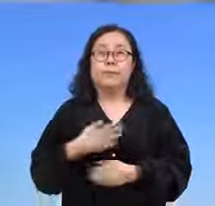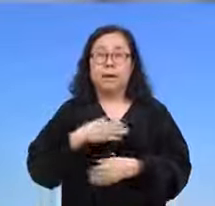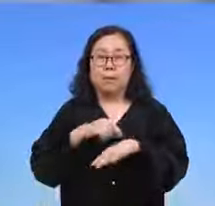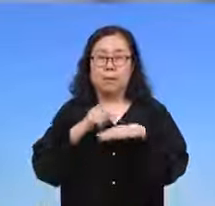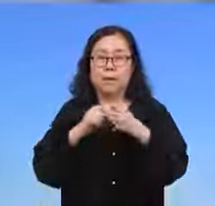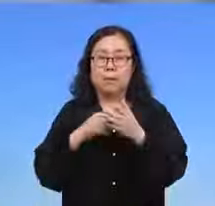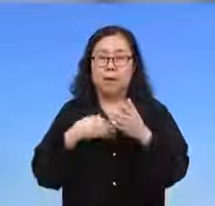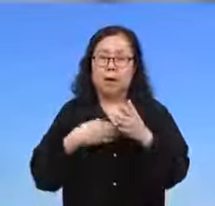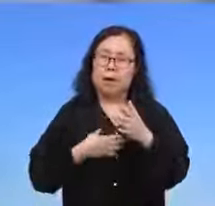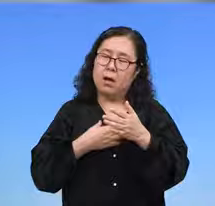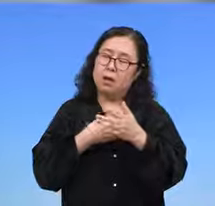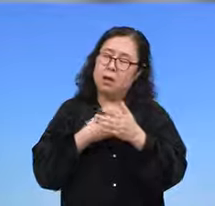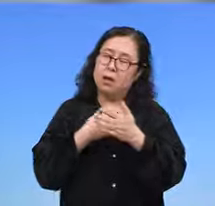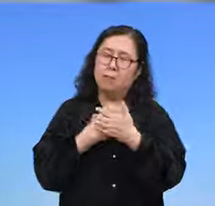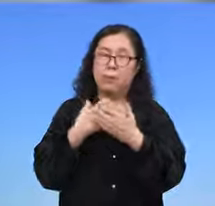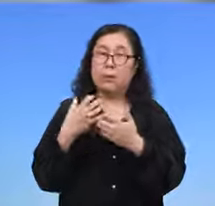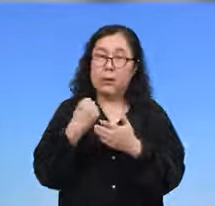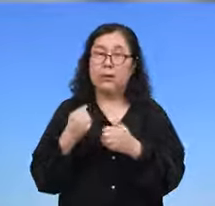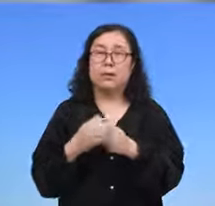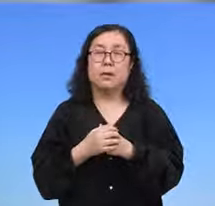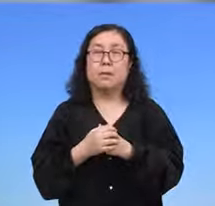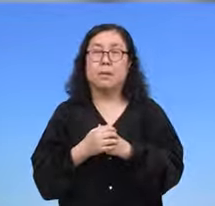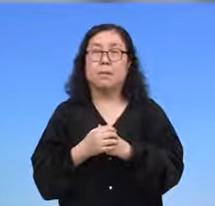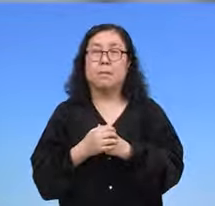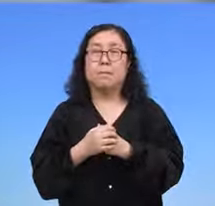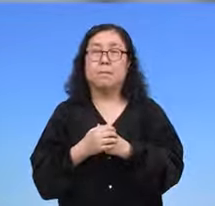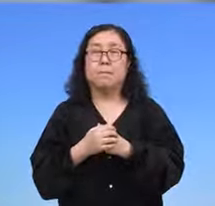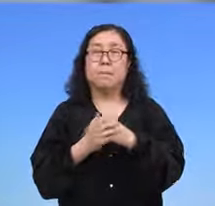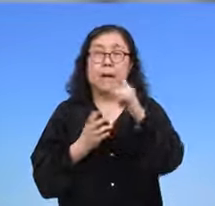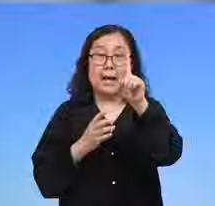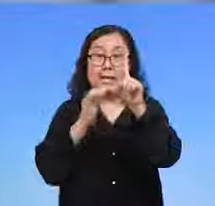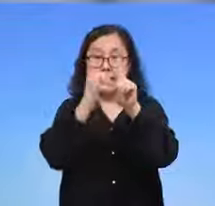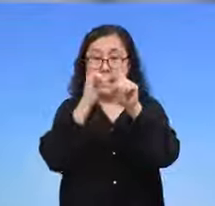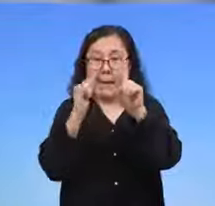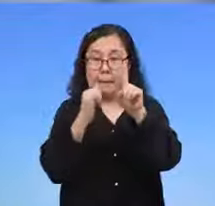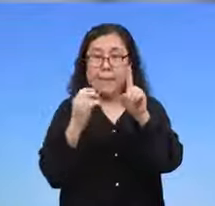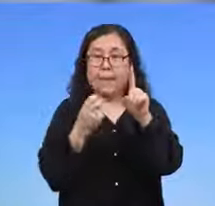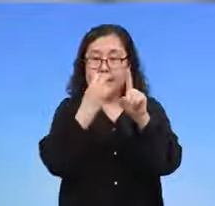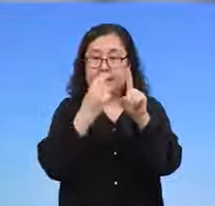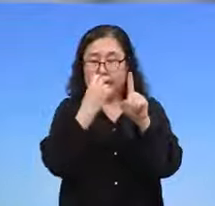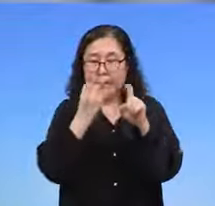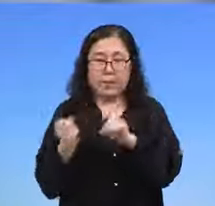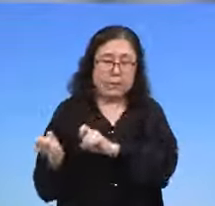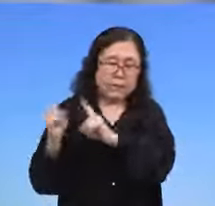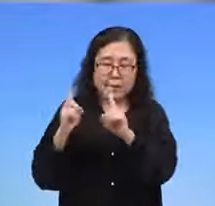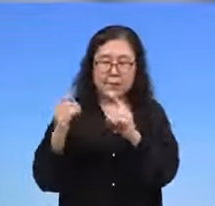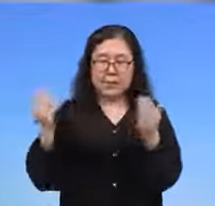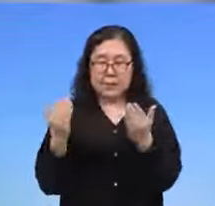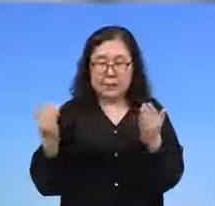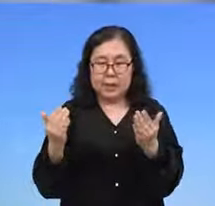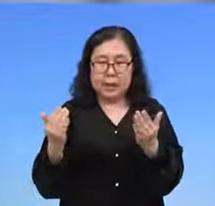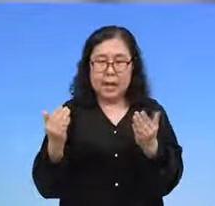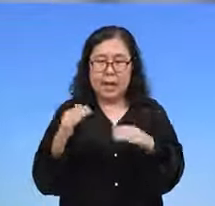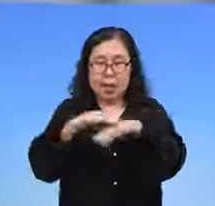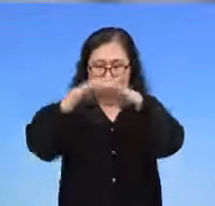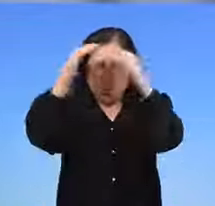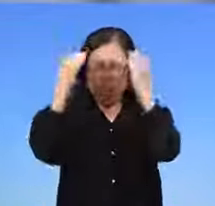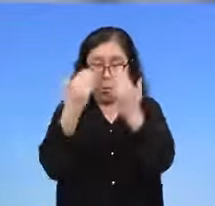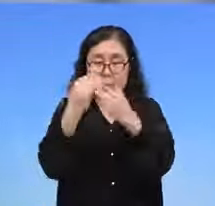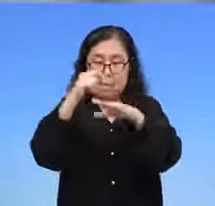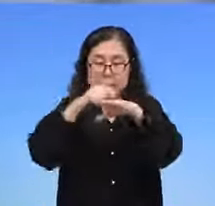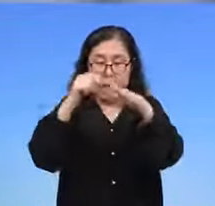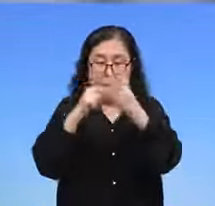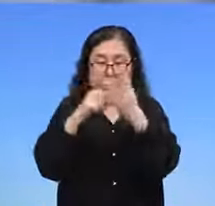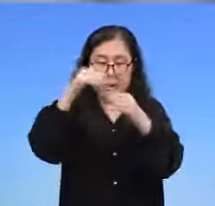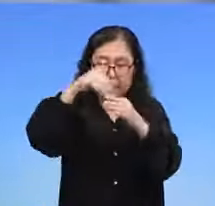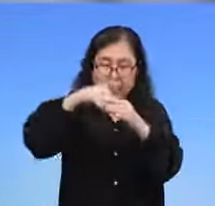제 마음에 감동이 밀려온 대목이 이겁니다. 한 사람의 생명을 살리시는 일에 온 마음을